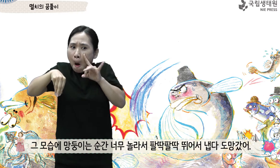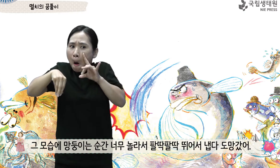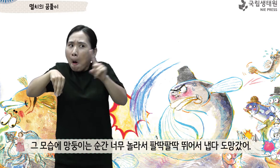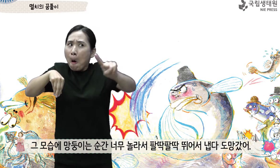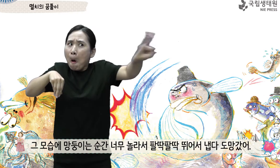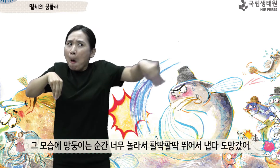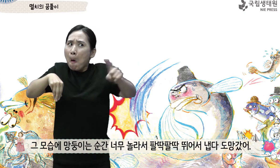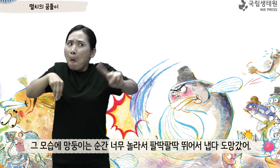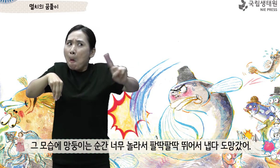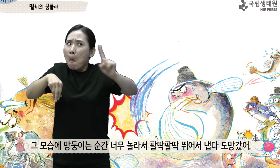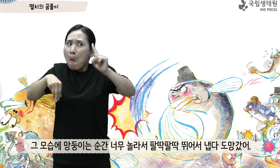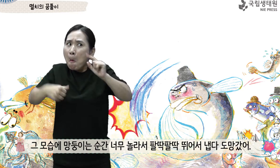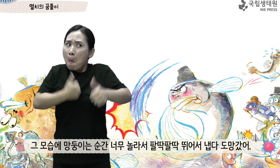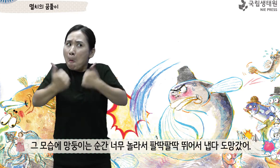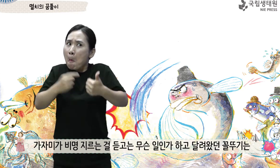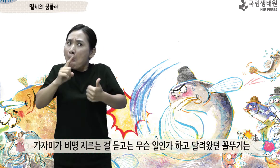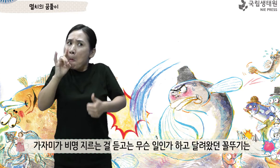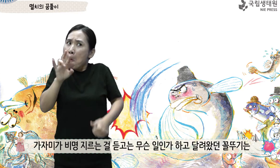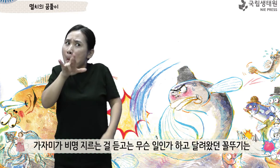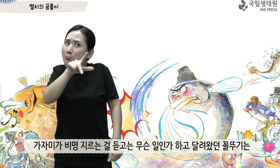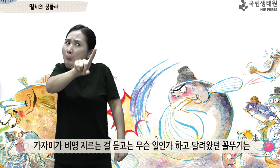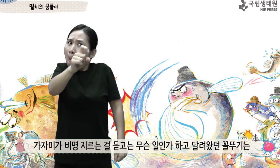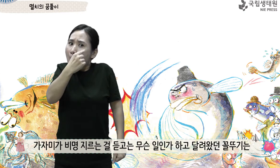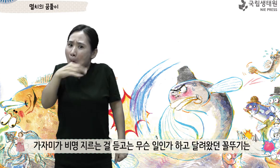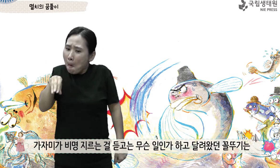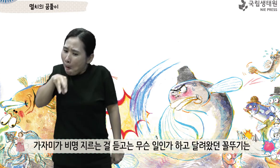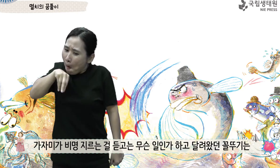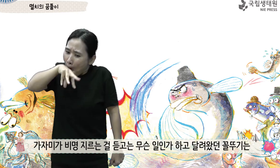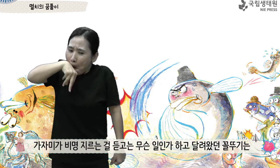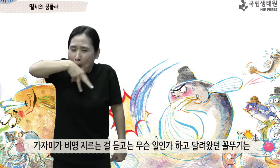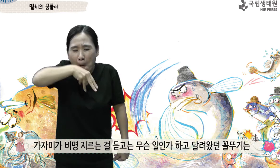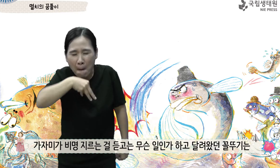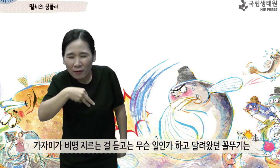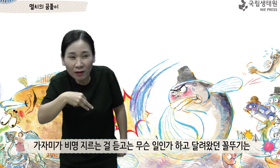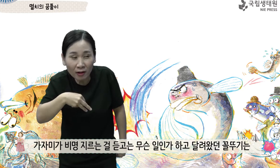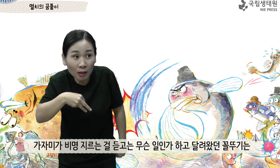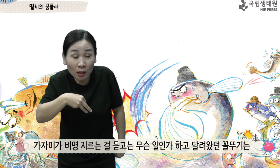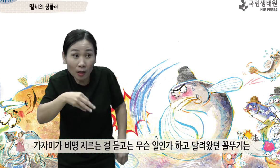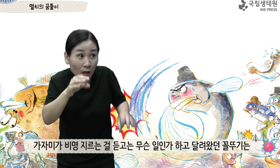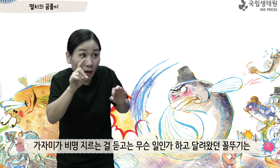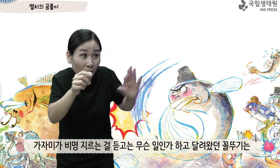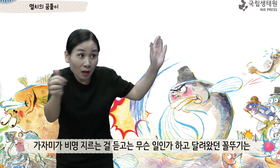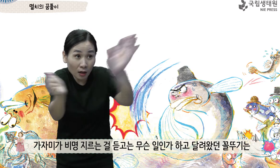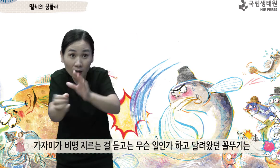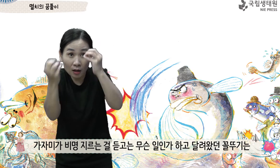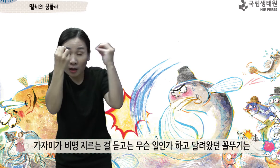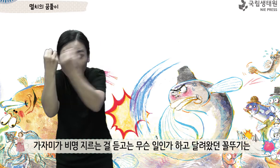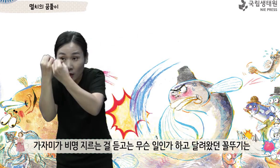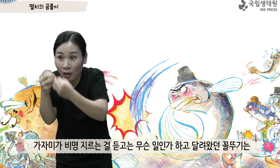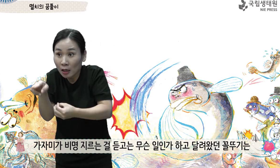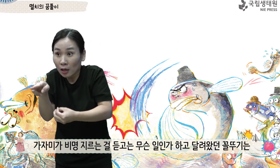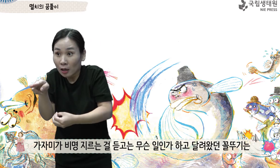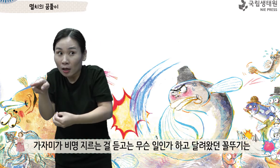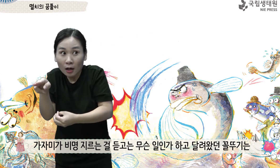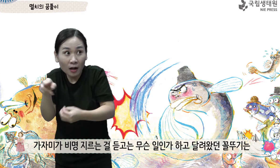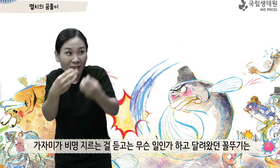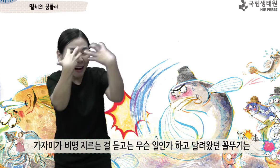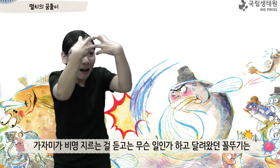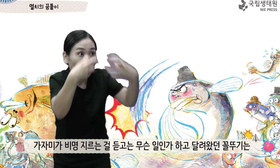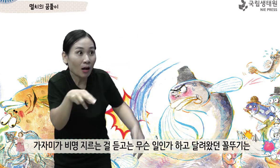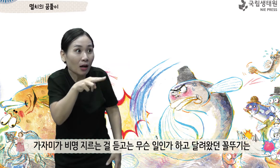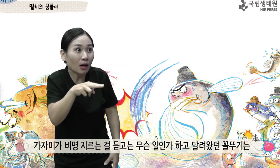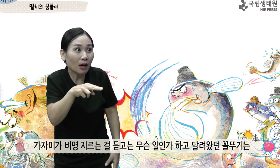냅다 도망갔어. 가자미가 비명 지르는 걸 듣고는 무슨 일인가 하고 달려왔던